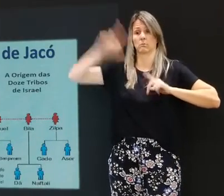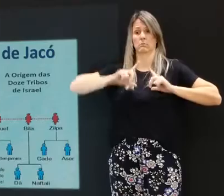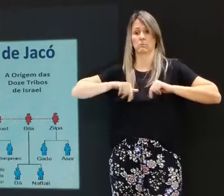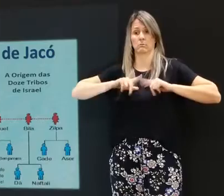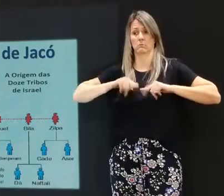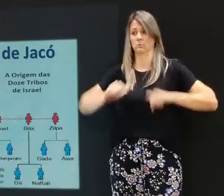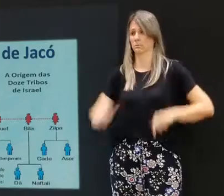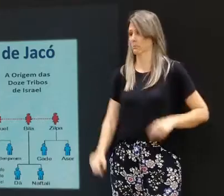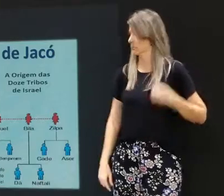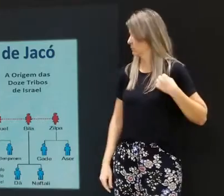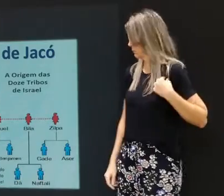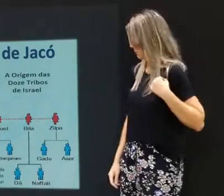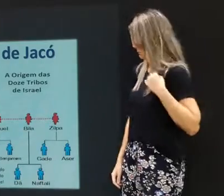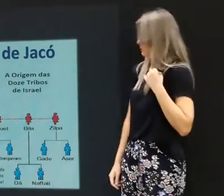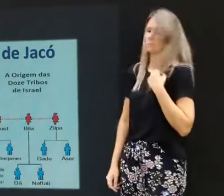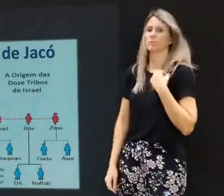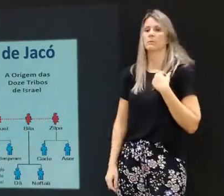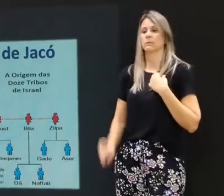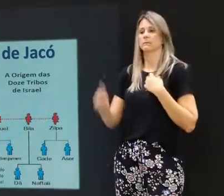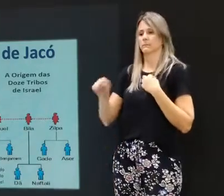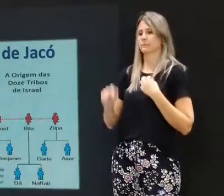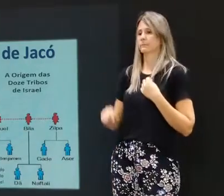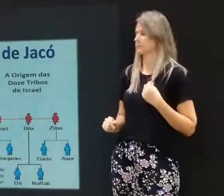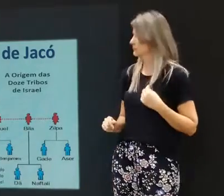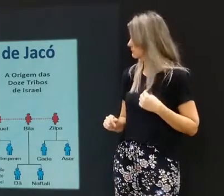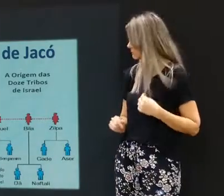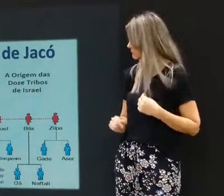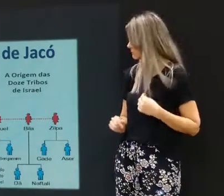Todo é Israel de Deus, essa família toda.